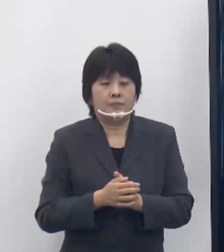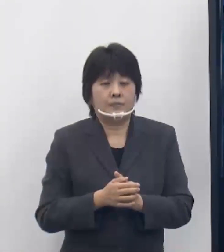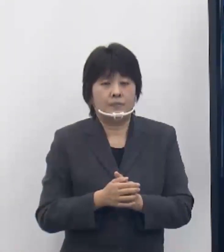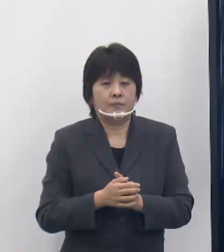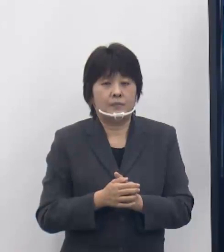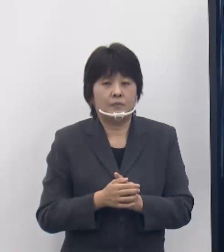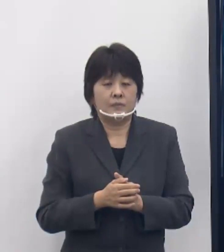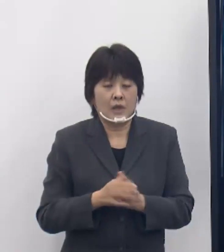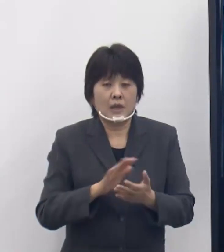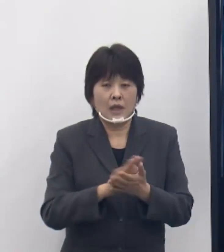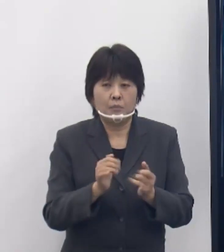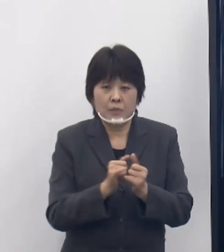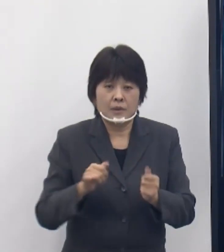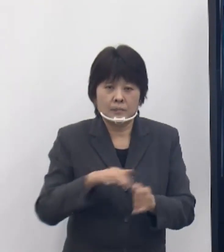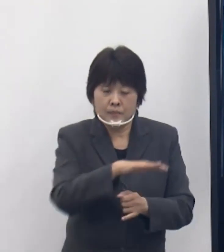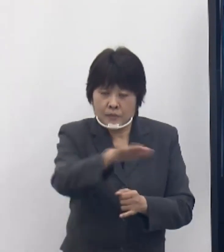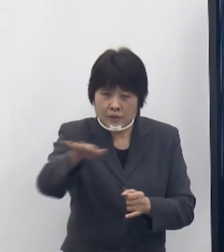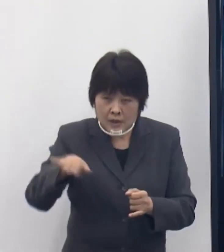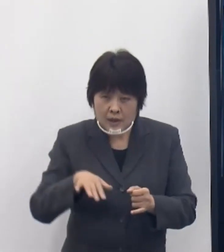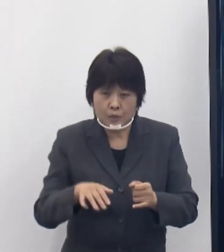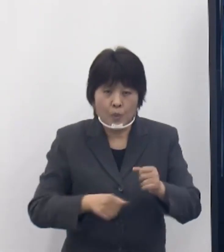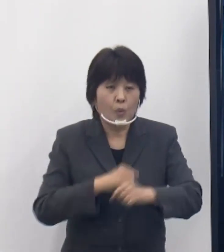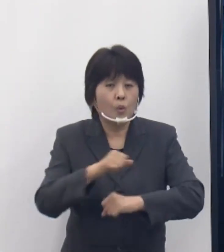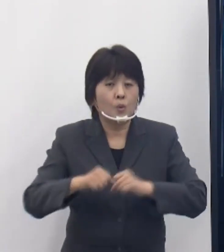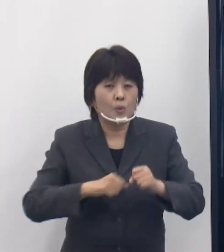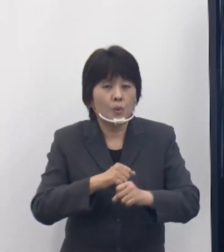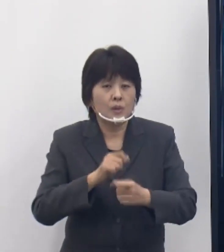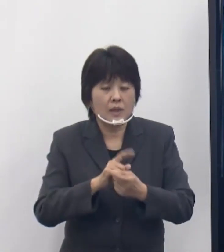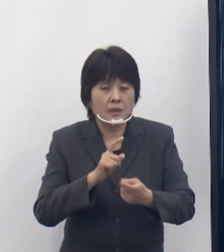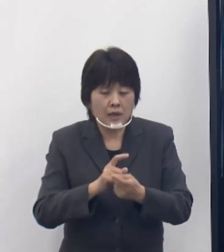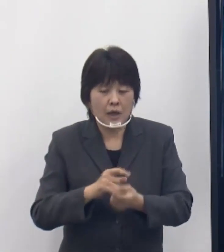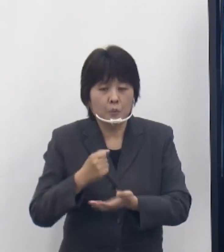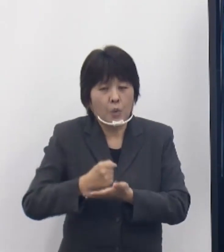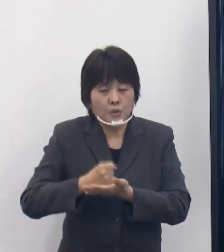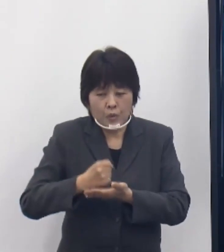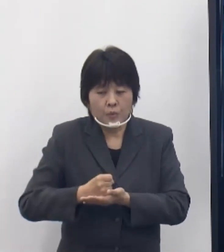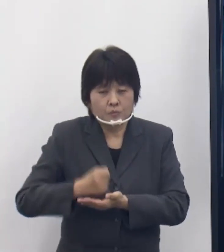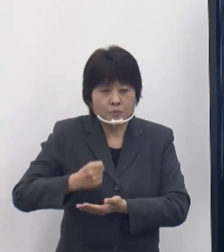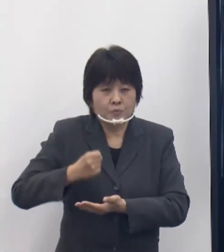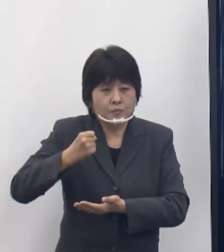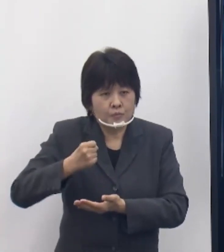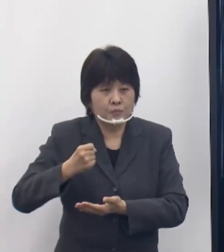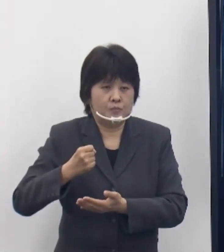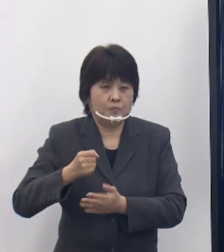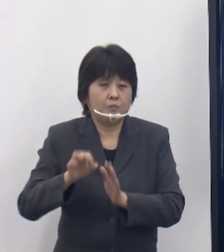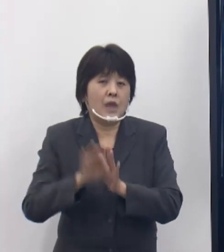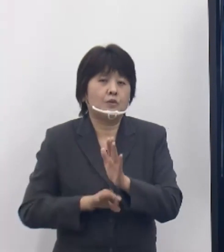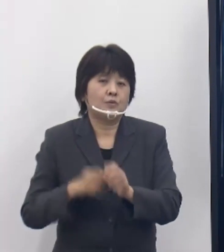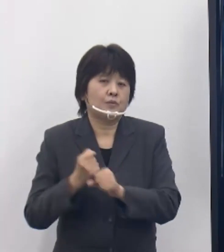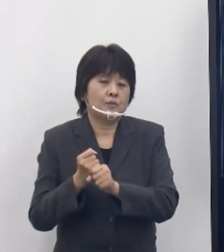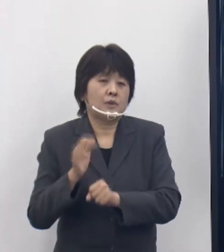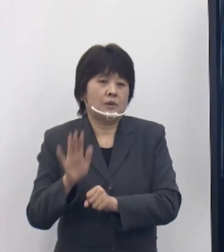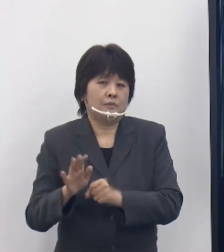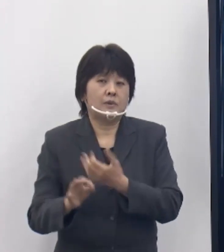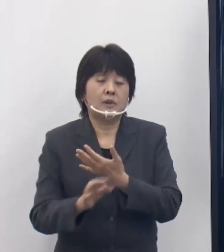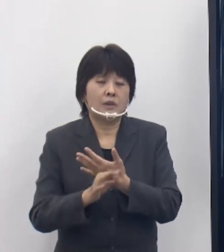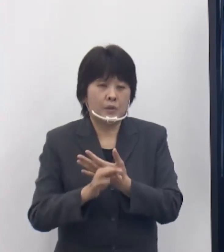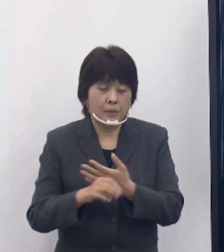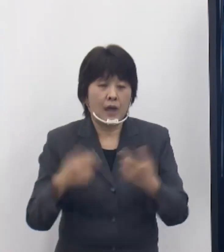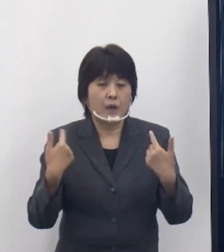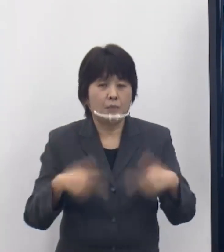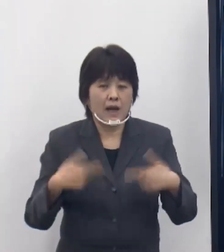このアプリでは県民一人一人の行動に応じてポイントが得られるメニューを複数用意しています。例えば毎